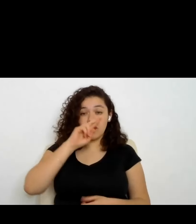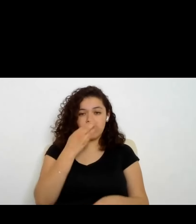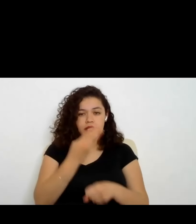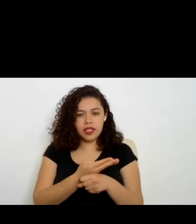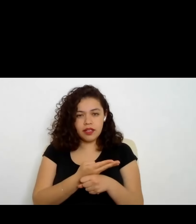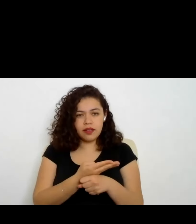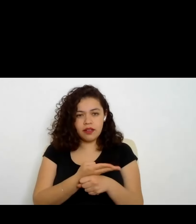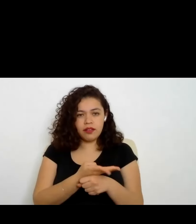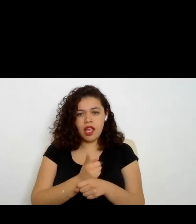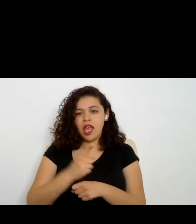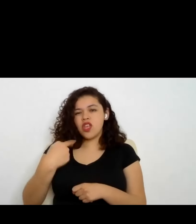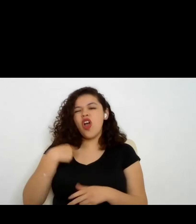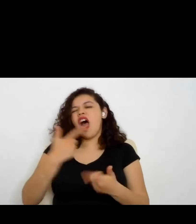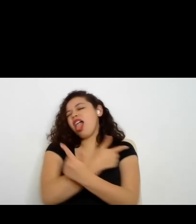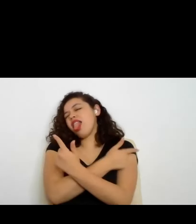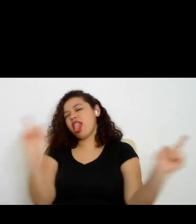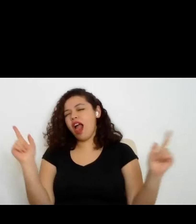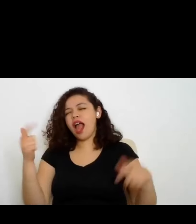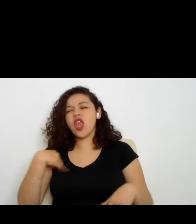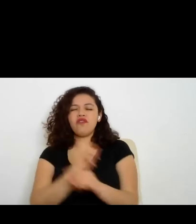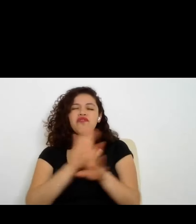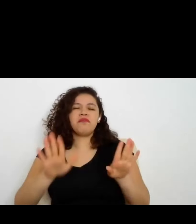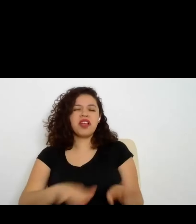manera indiscriminada pedir datos